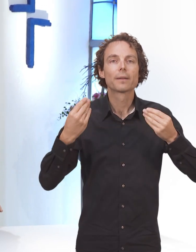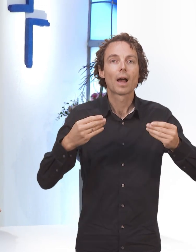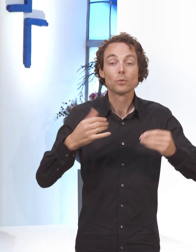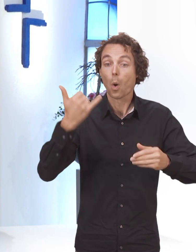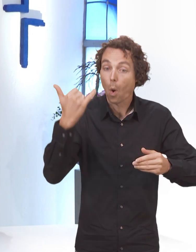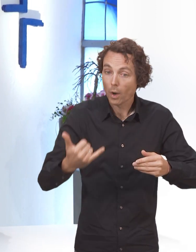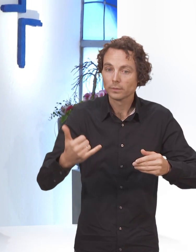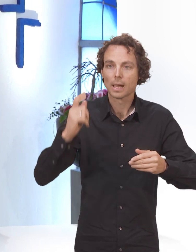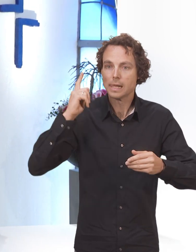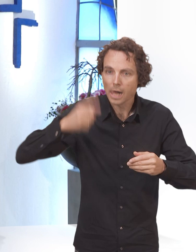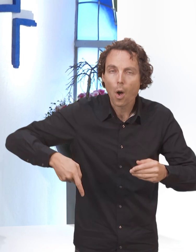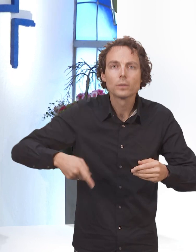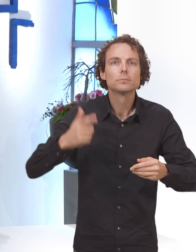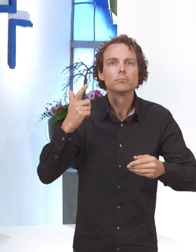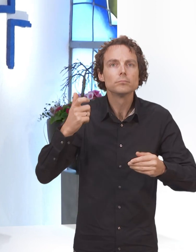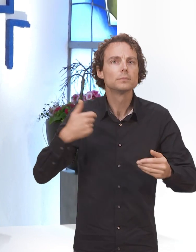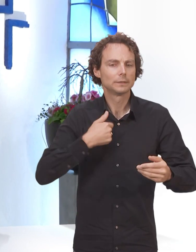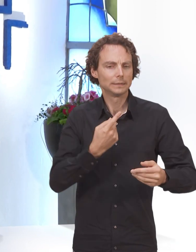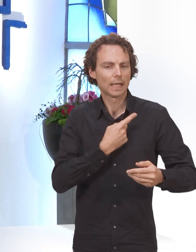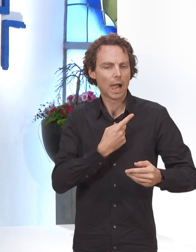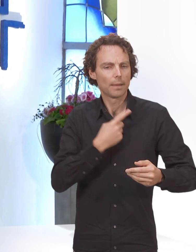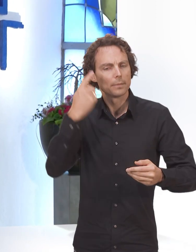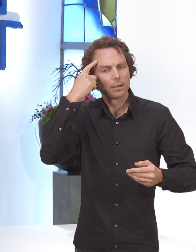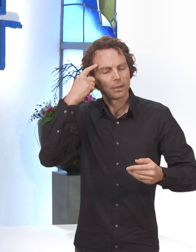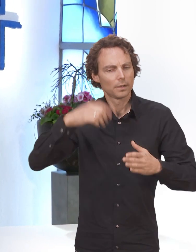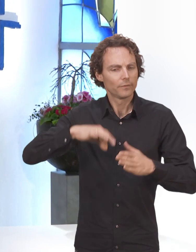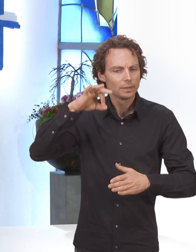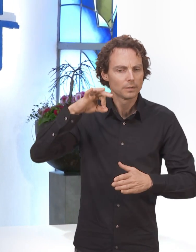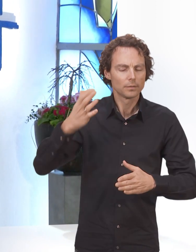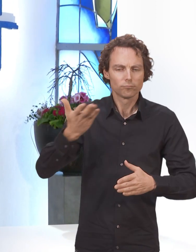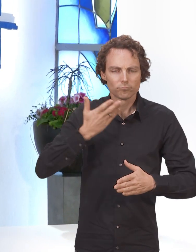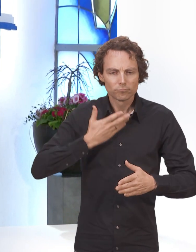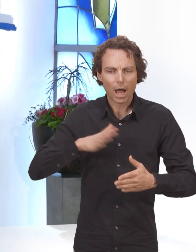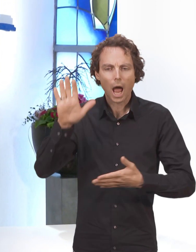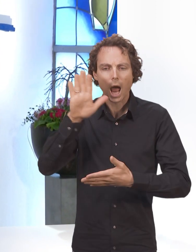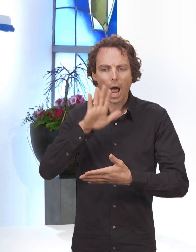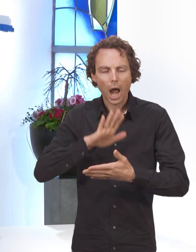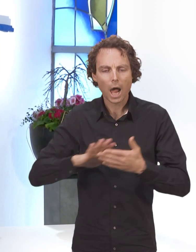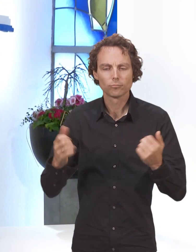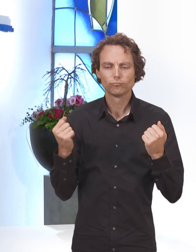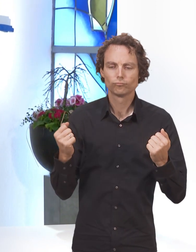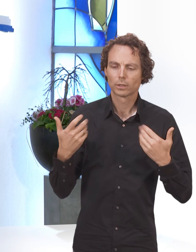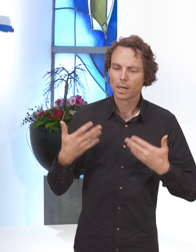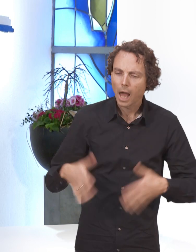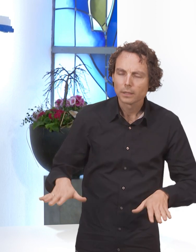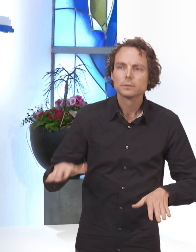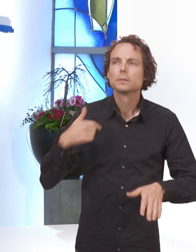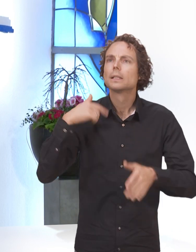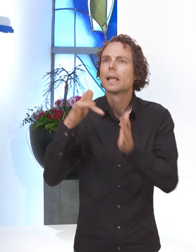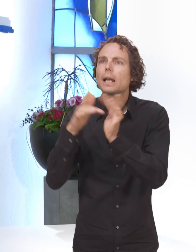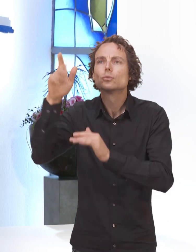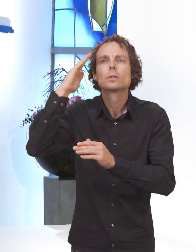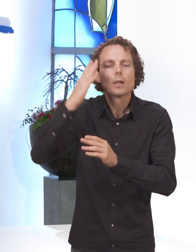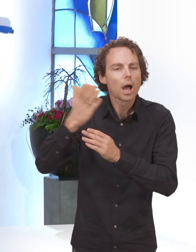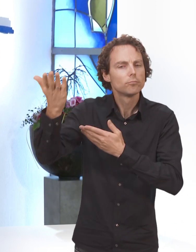beginnen. Da beginne ich, mich selbst zu finden, werde heiler, werde stabiler und gelassener, finde im Glauben an Jesus